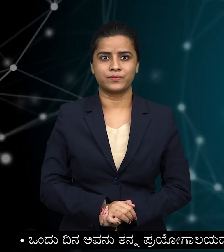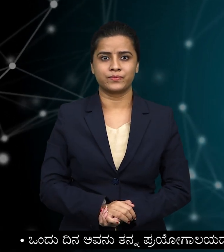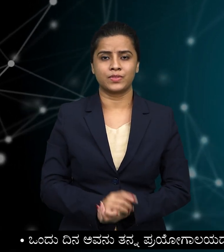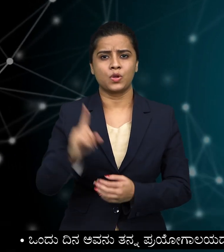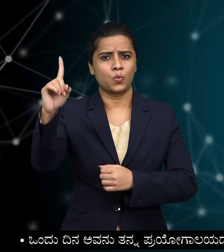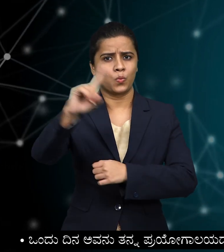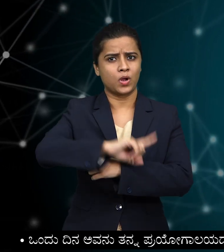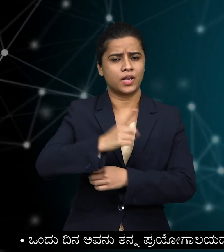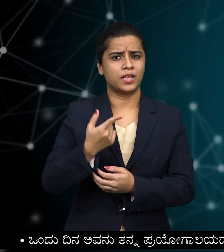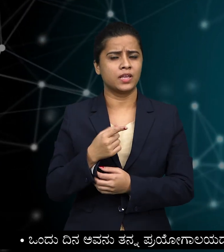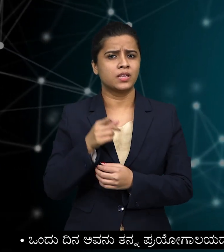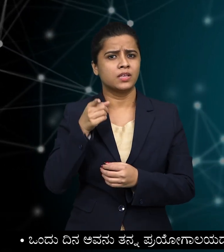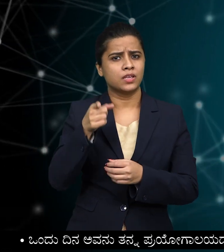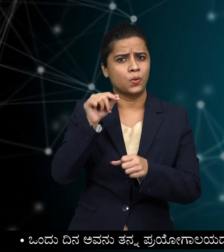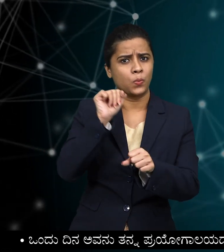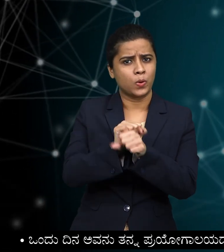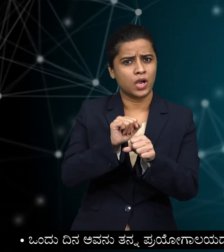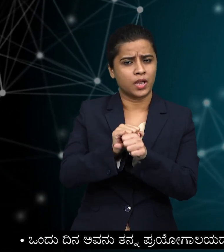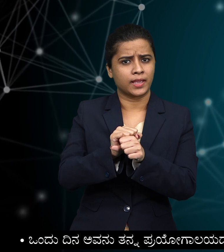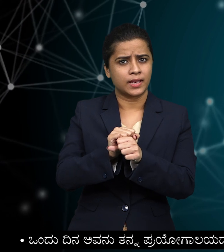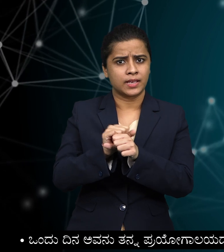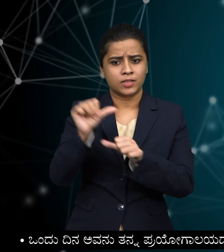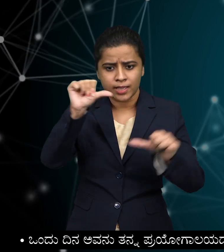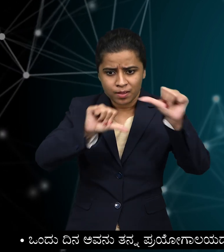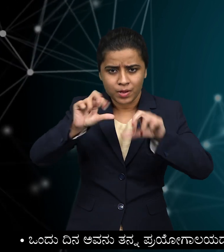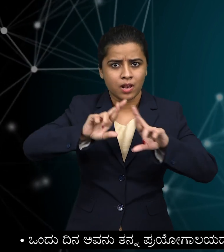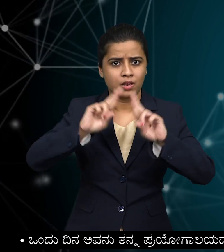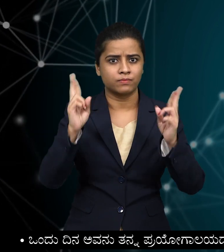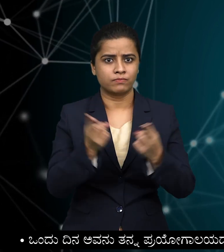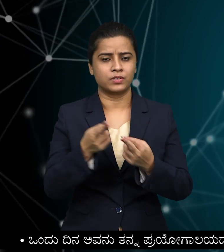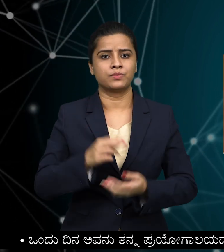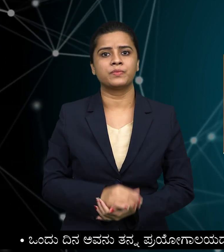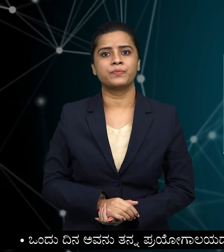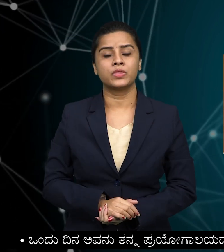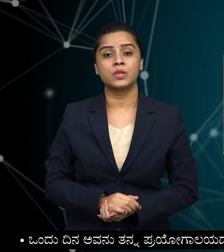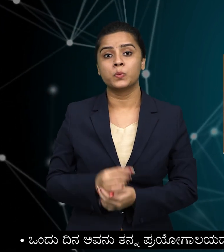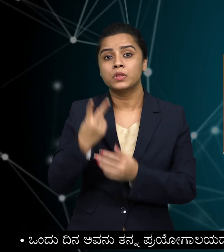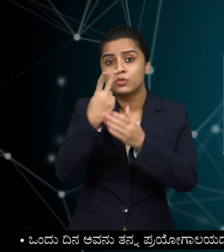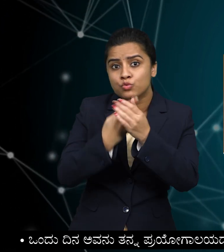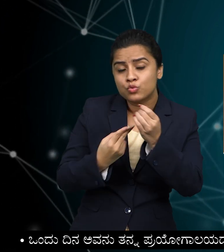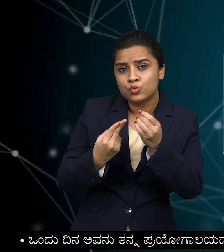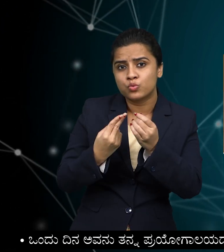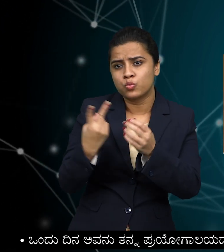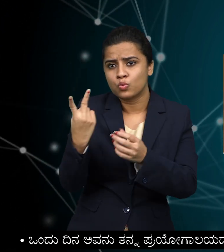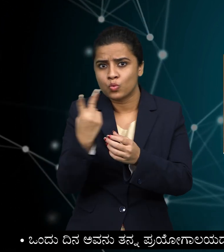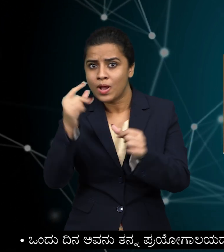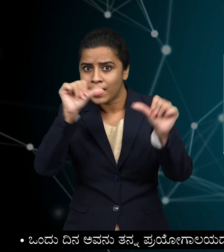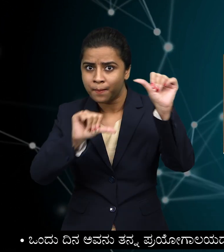ಒಂದು ದಿನ ಅವನು ತನ್ನ ಪ್ರಯೋಗಾಲಯದಲ್ಲಿ ತಾಮ್ರದ ಕಾರ್ಬೋನೇಟ್ 2